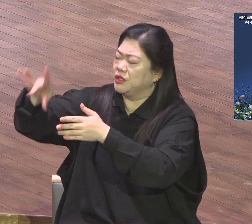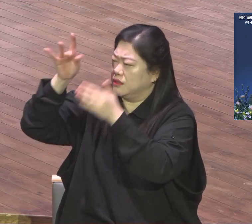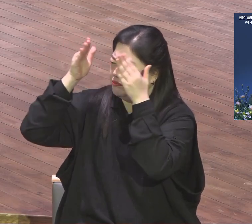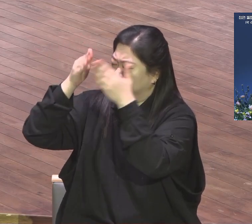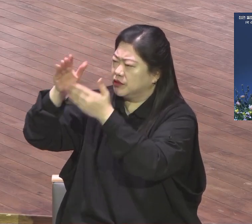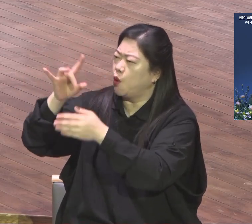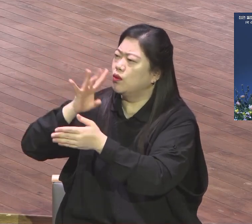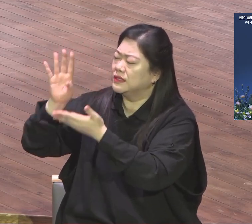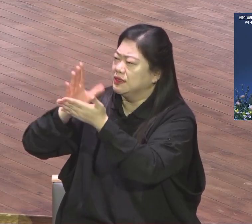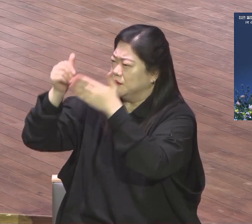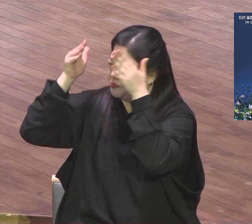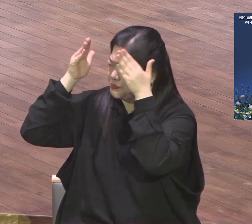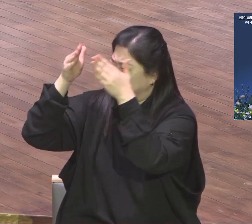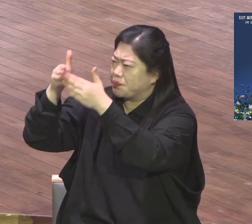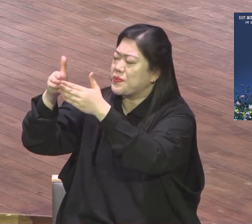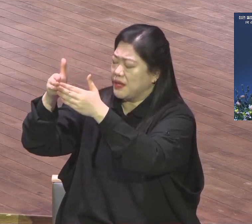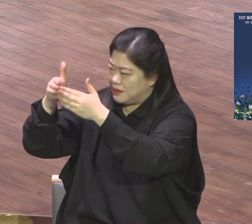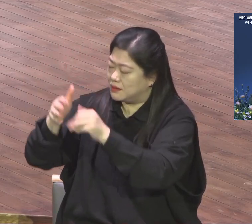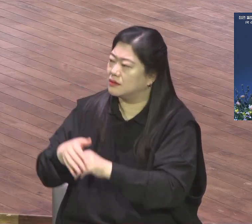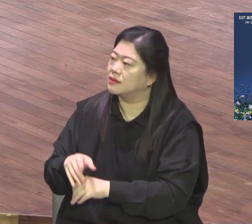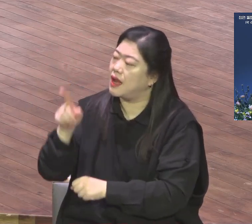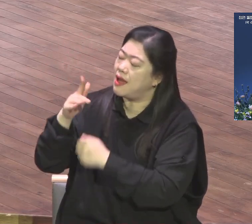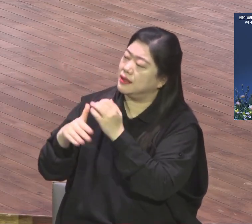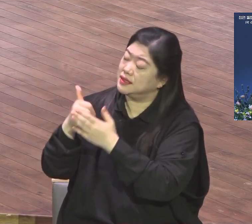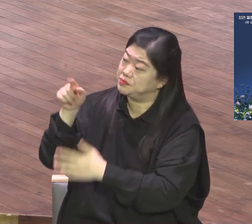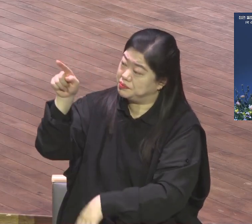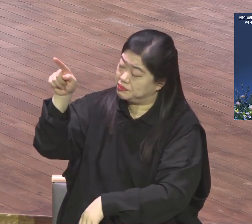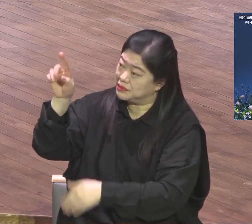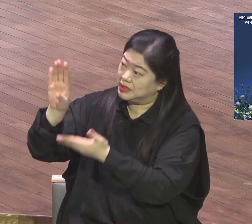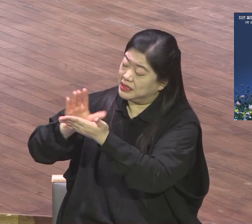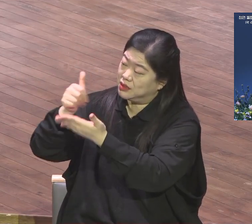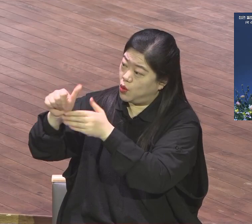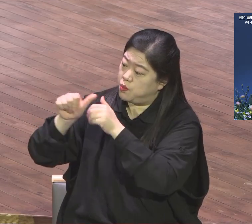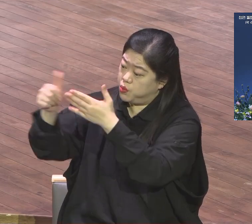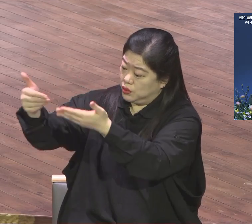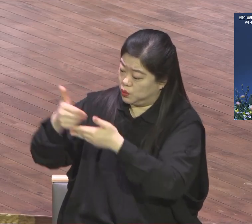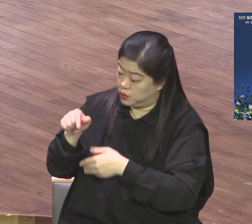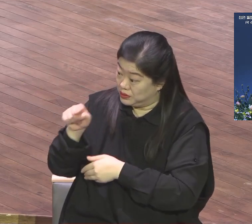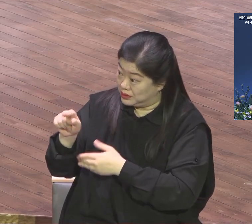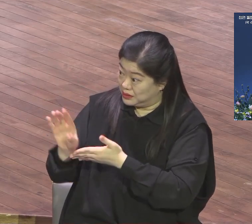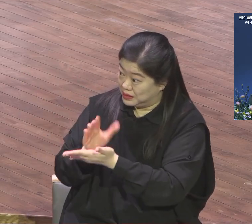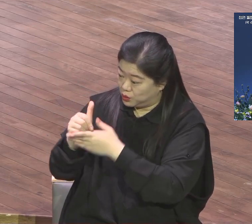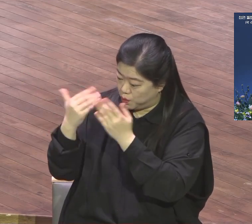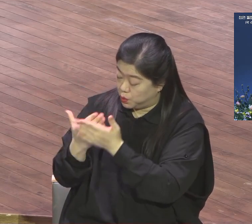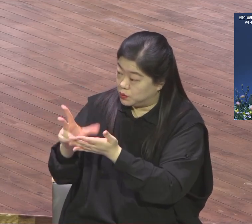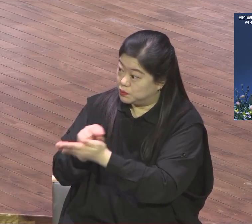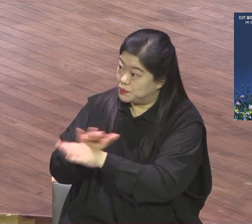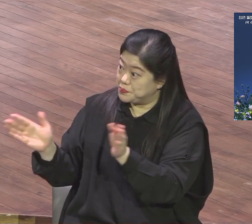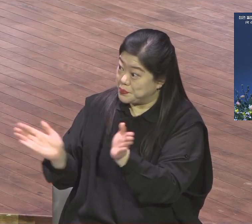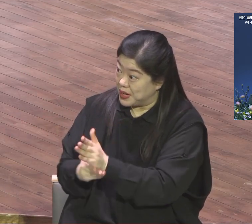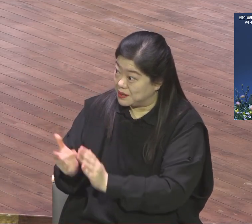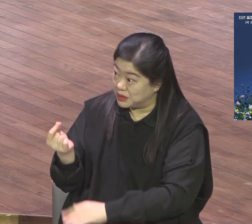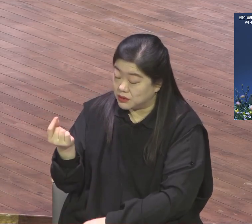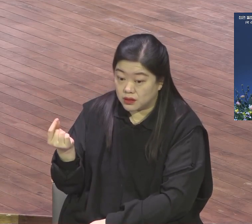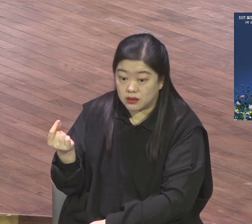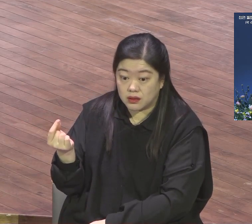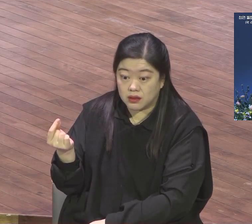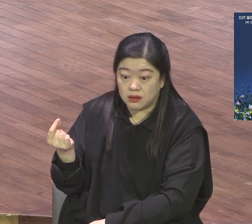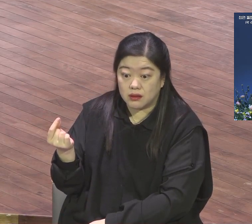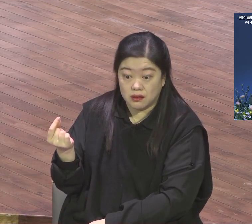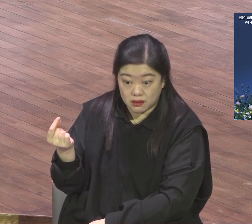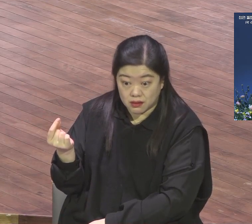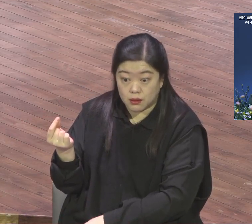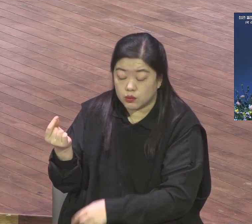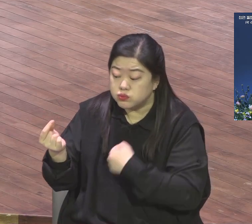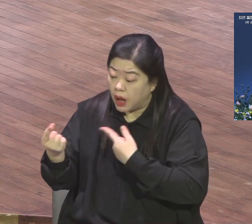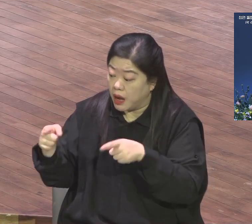그리스도. 이것도 모든 문제 해결자 그리스도십니다. 오직 그리스도 바라보는 믿음 신앙 고백하면서 오직 하나님 나라